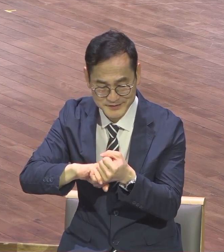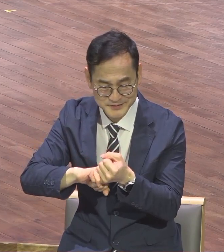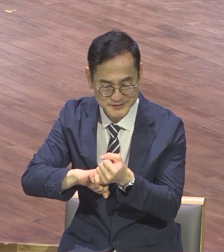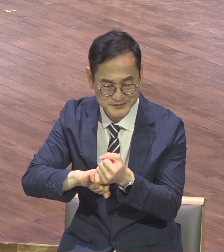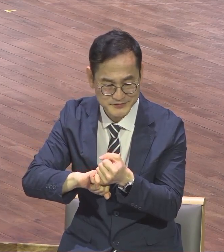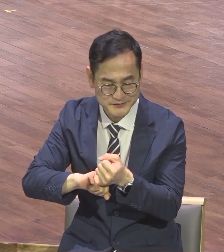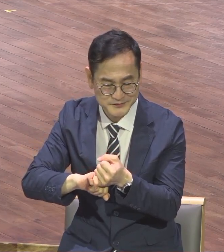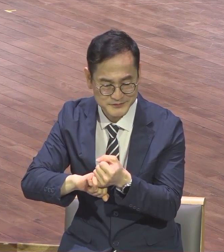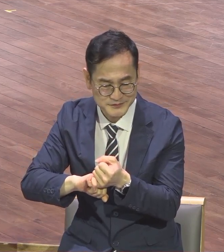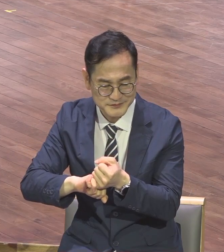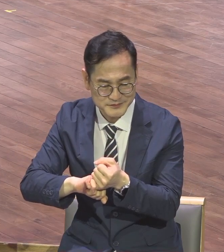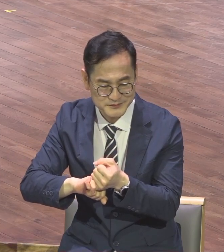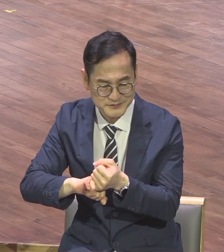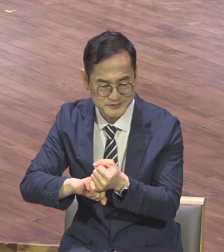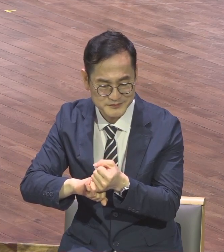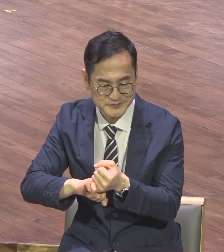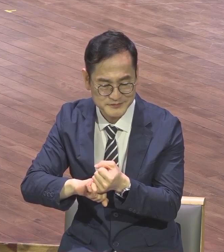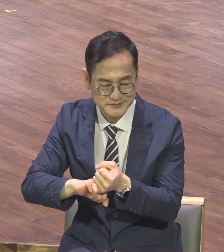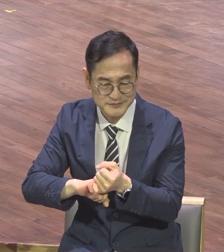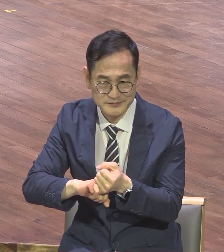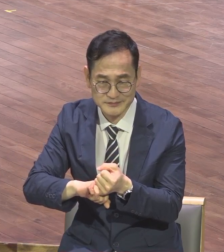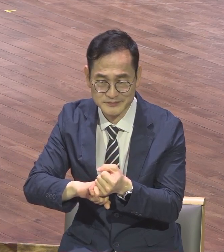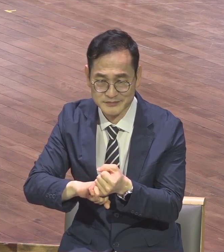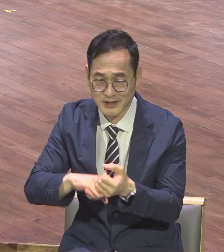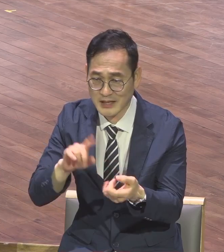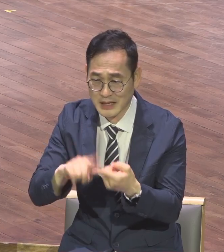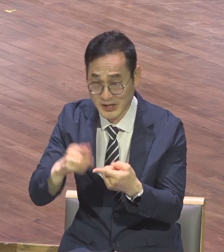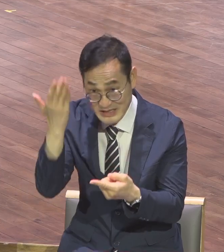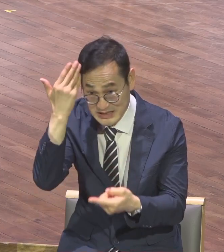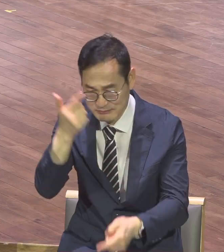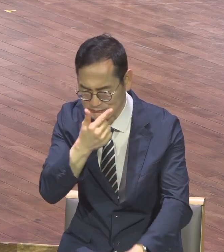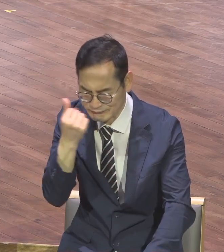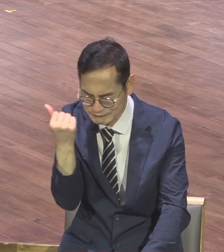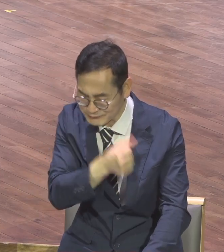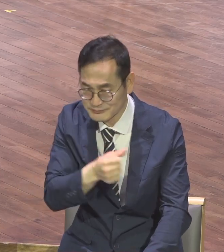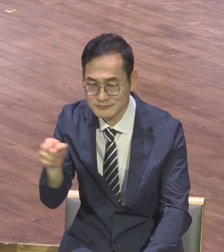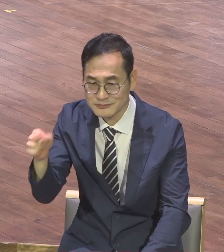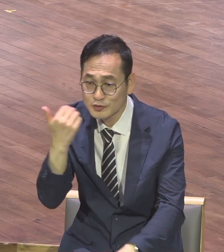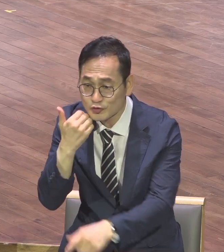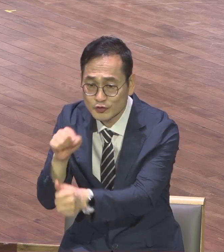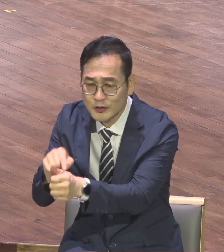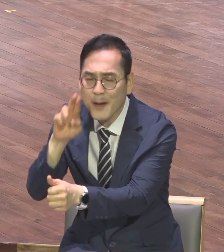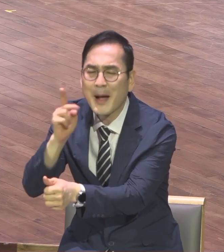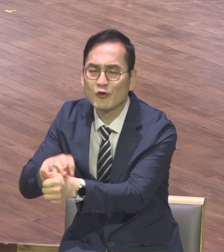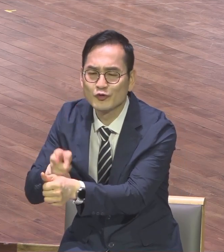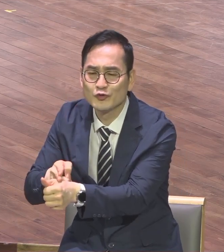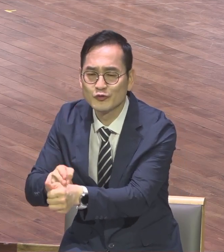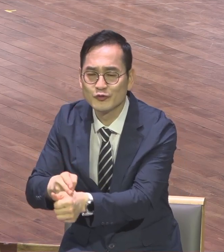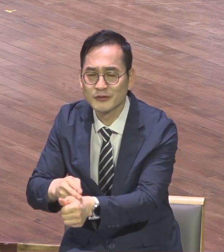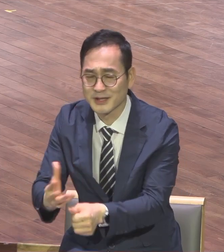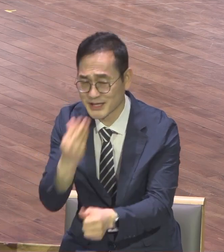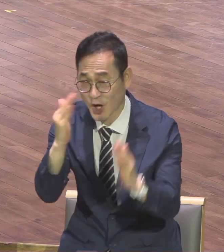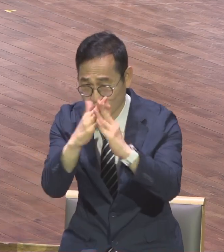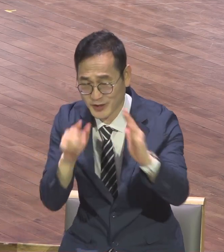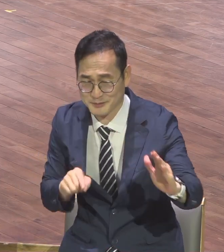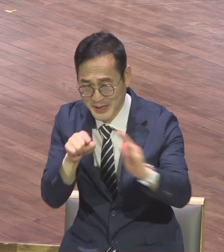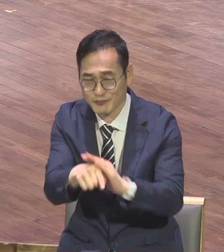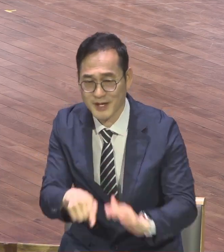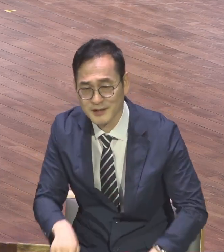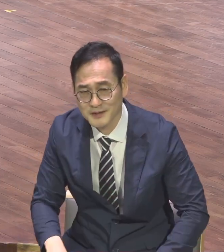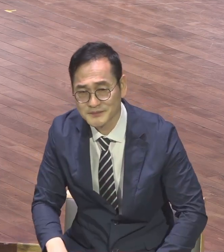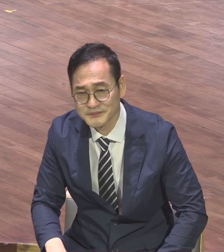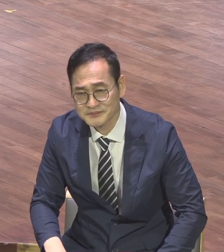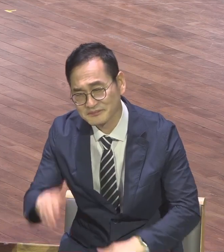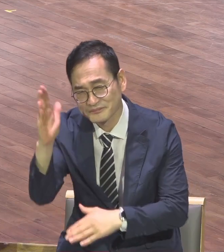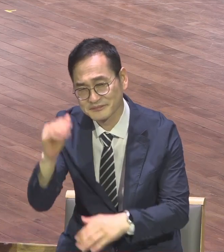이 바울이 이런 기회를 놓치겠습니까? 딱 참석해가지고 복음 말할